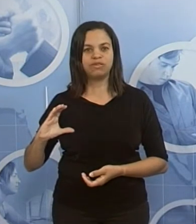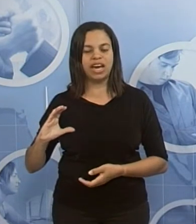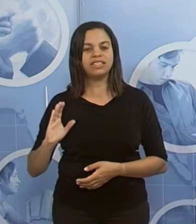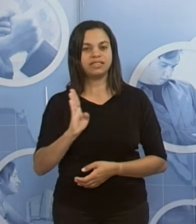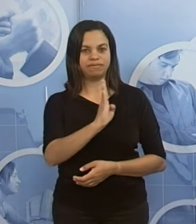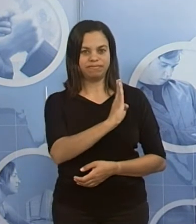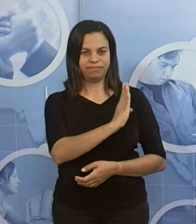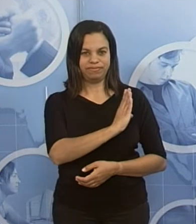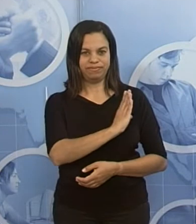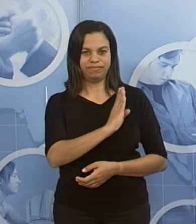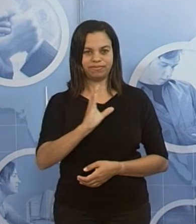vez.